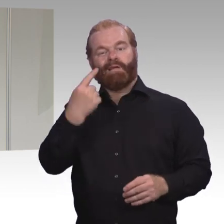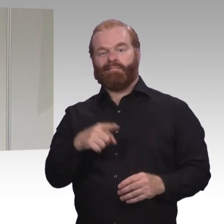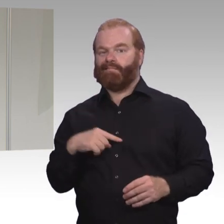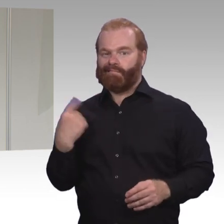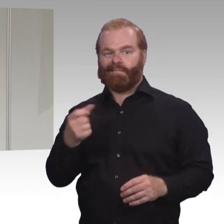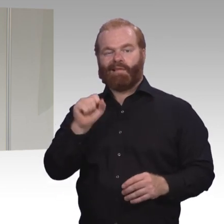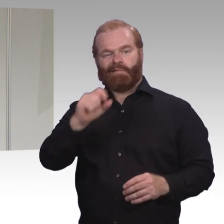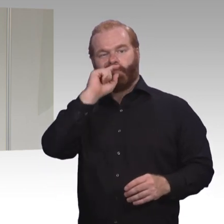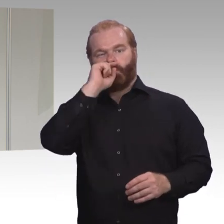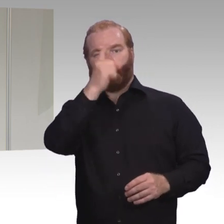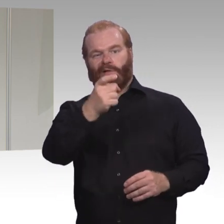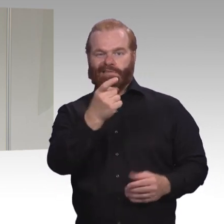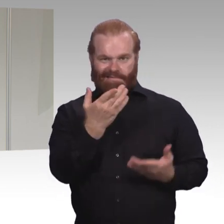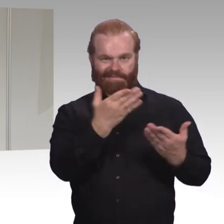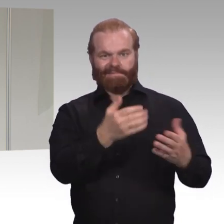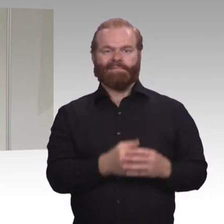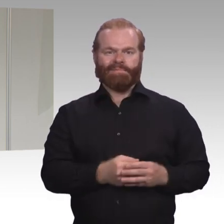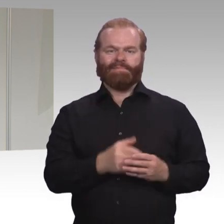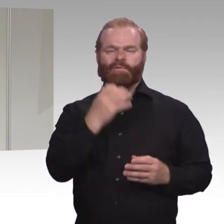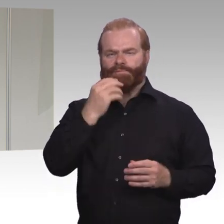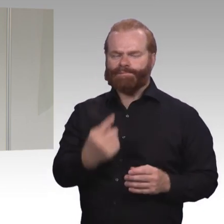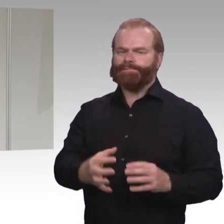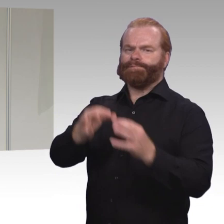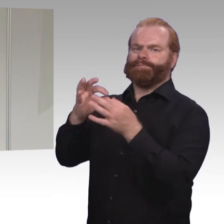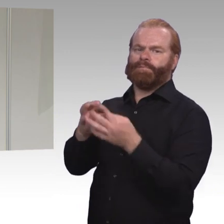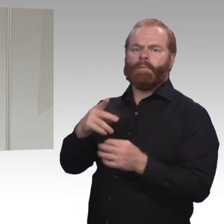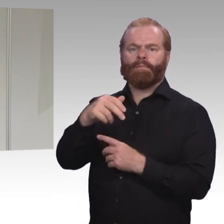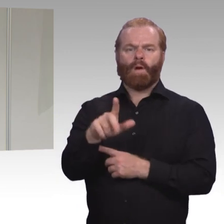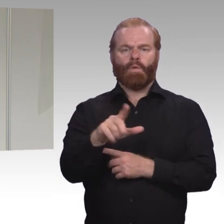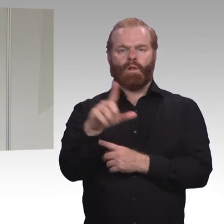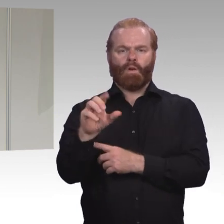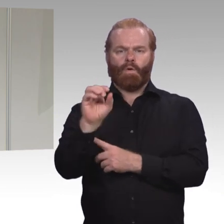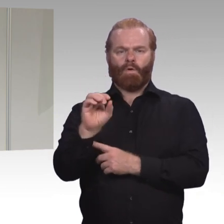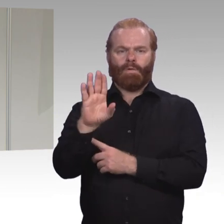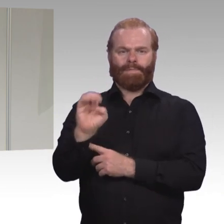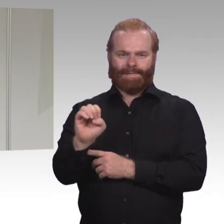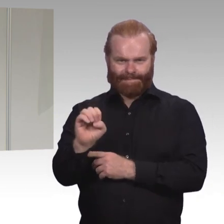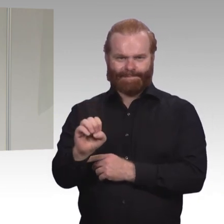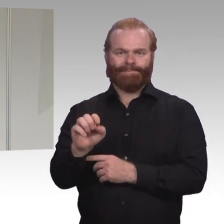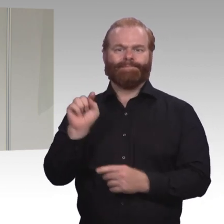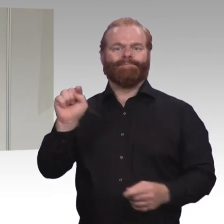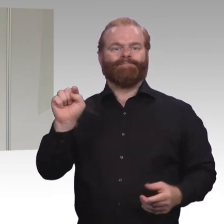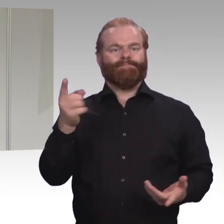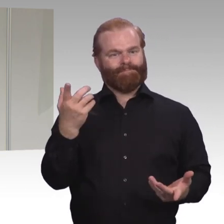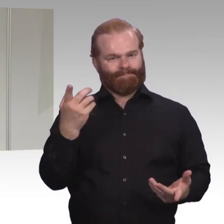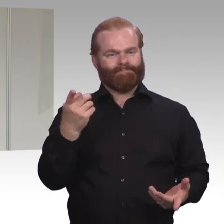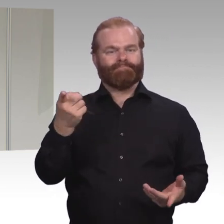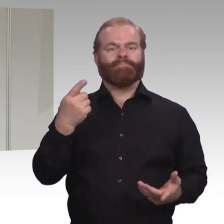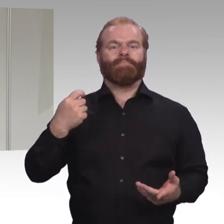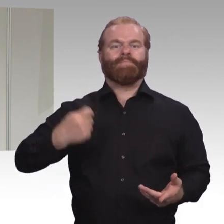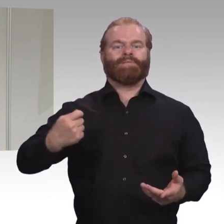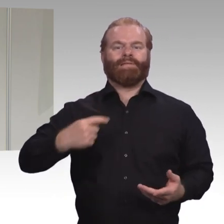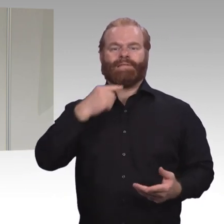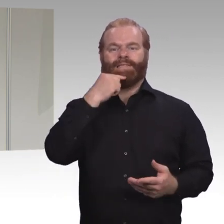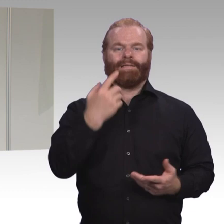zitiert hat. Es braucht nicht niederreißende Polemik, sondern aufbauende Tat. Das sollte uns auch heute